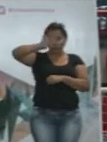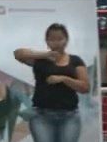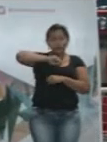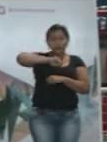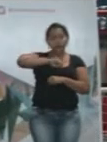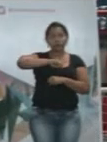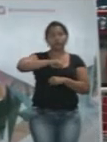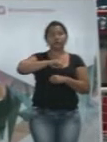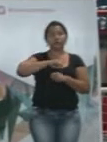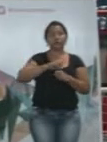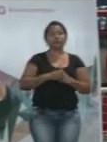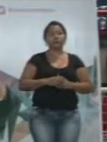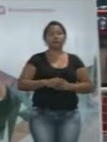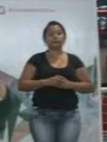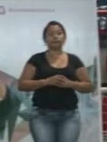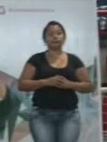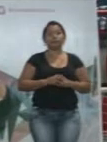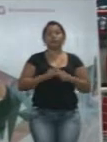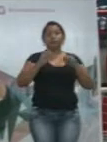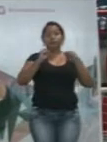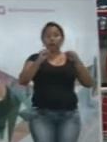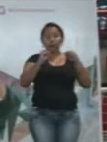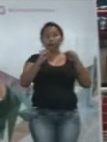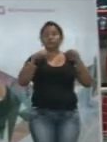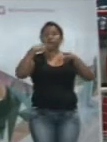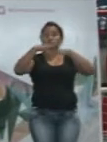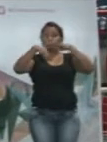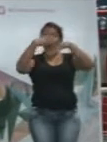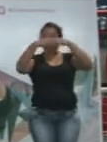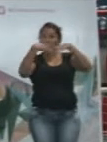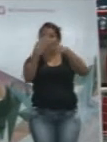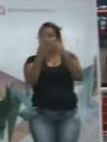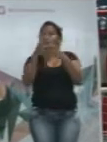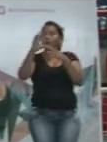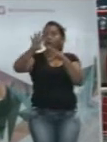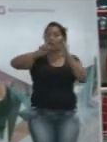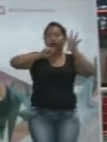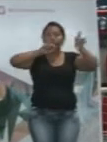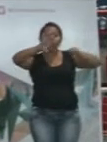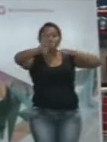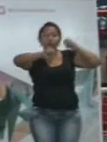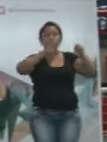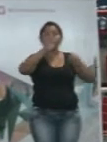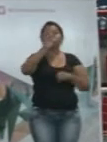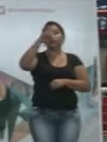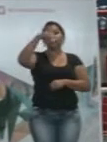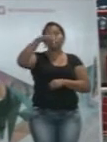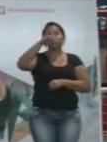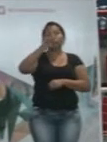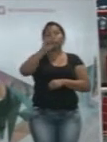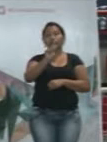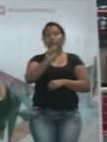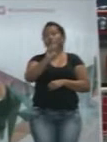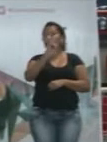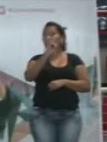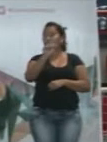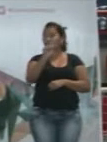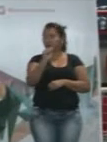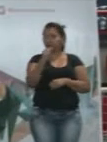que poderão ser utilizadas posteriormente para obtenção de energia e realização de um trabalho útil.